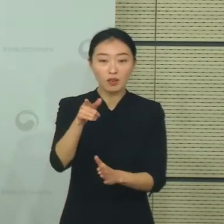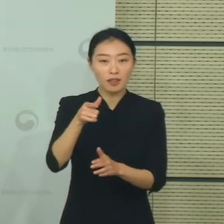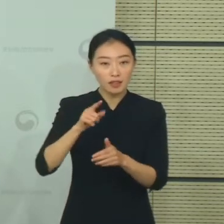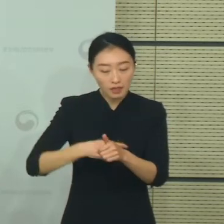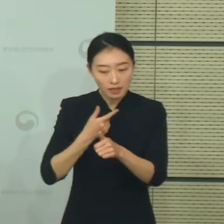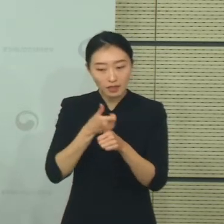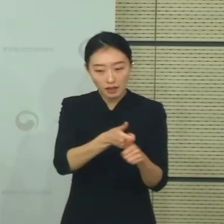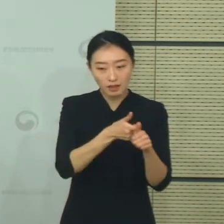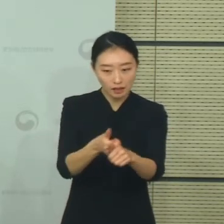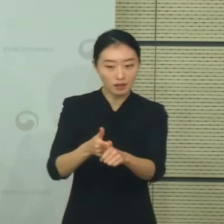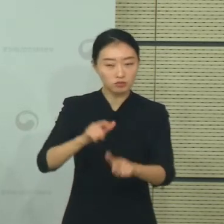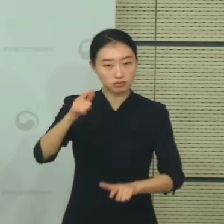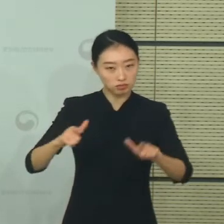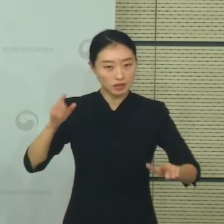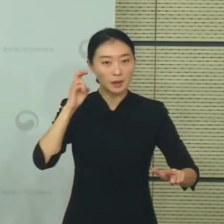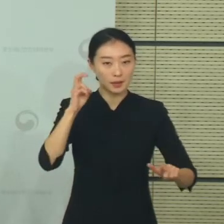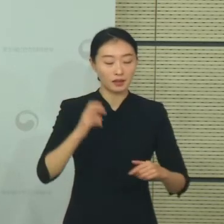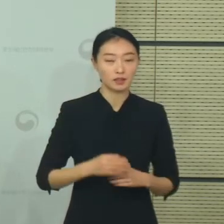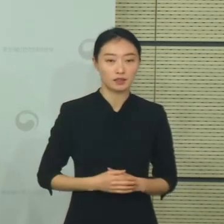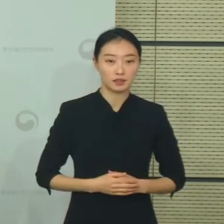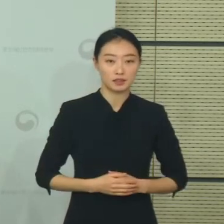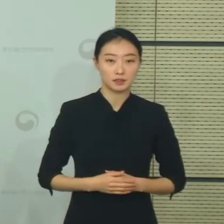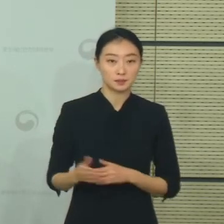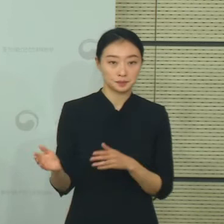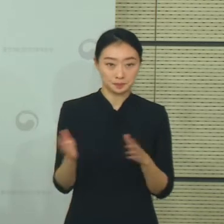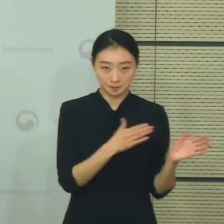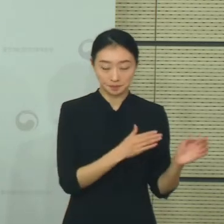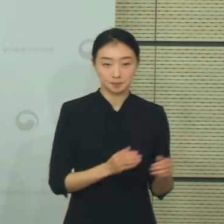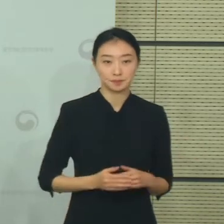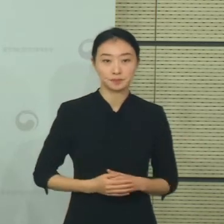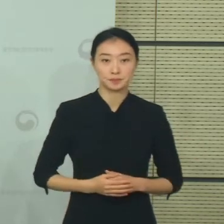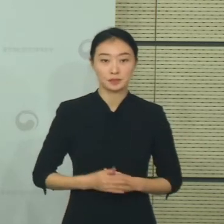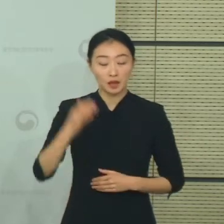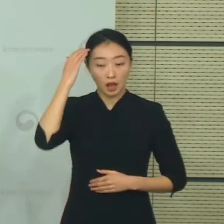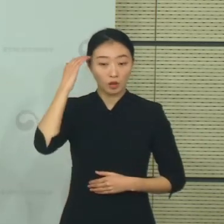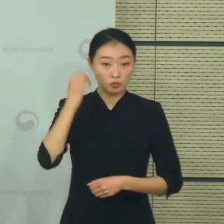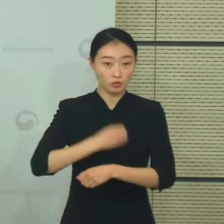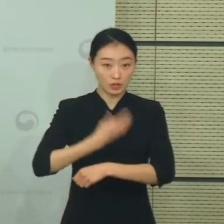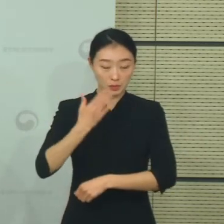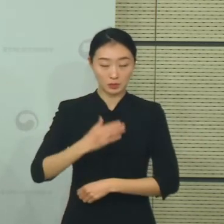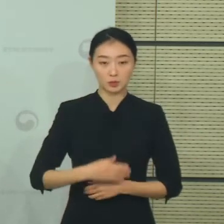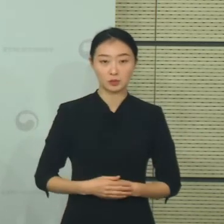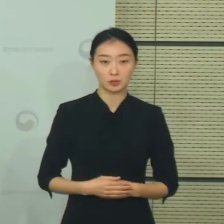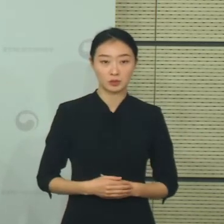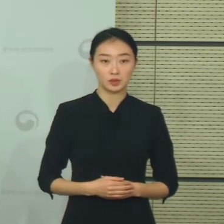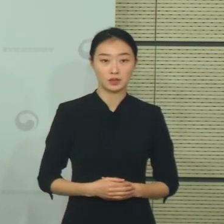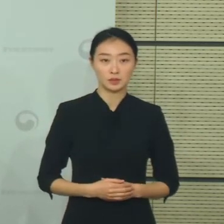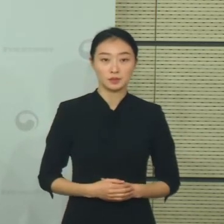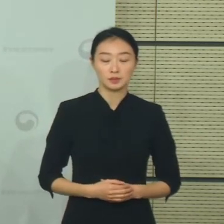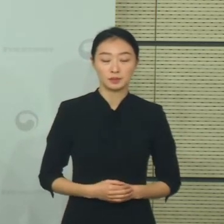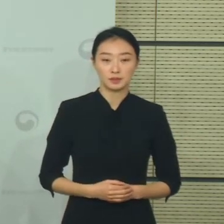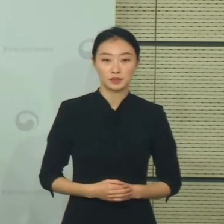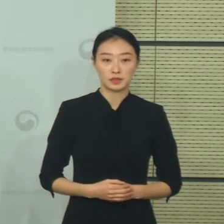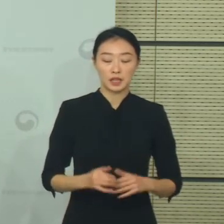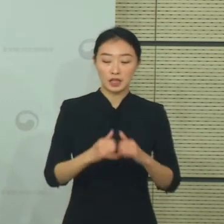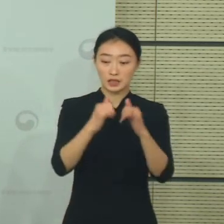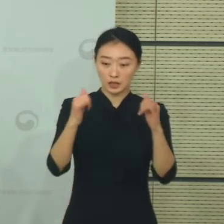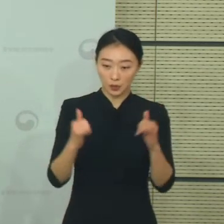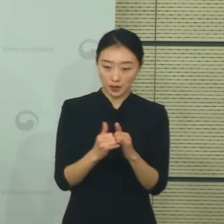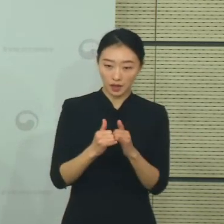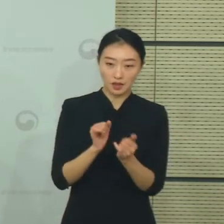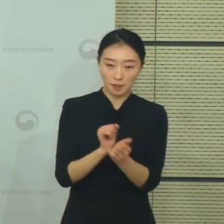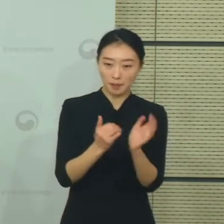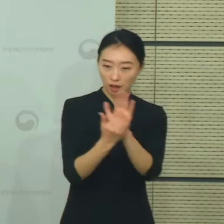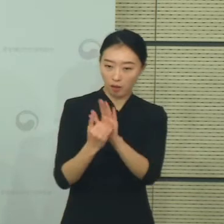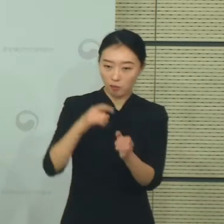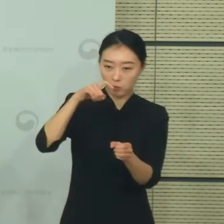것 같습니다. 네, 다음 질문 드리겠습니다. 한국일보 김민호 기자님 질문입니다. 사회적 거리두기